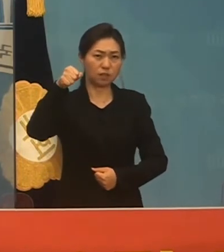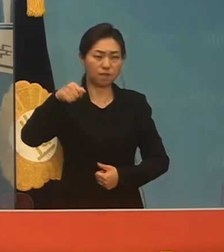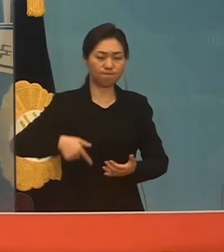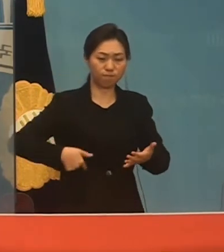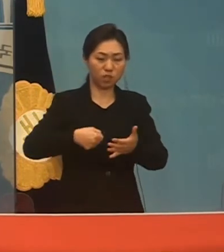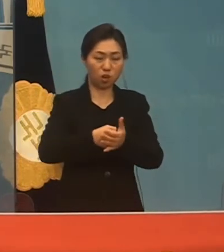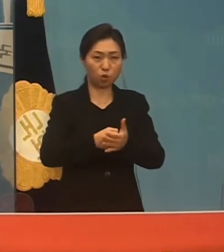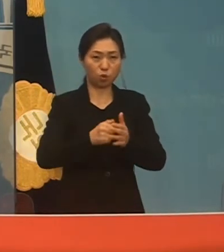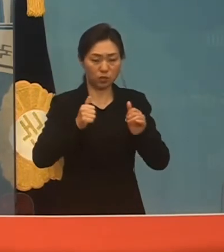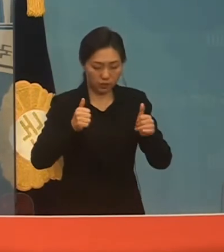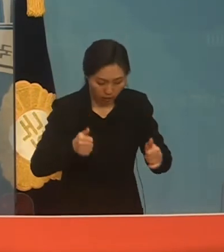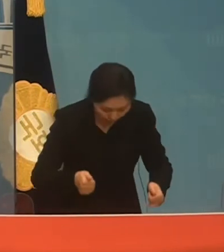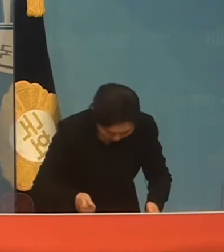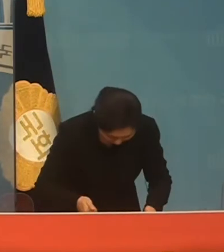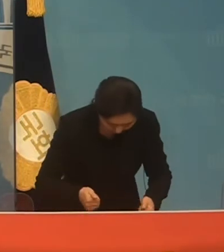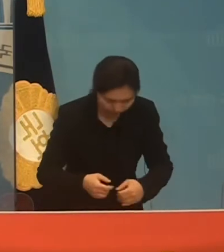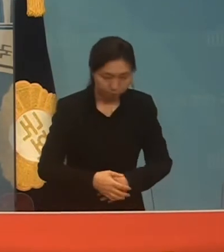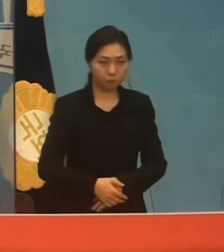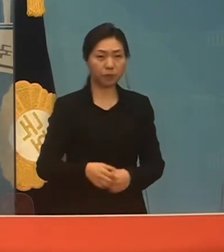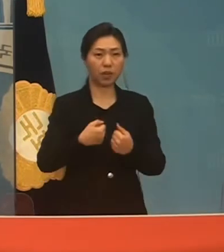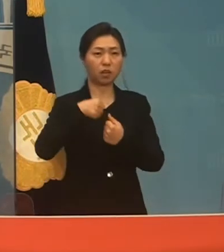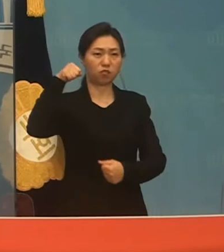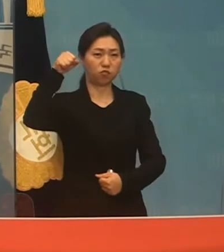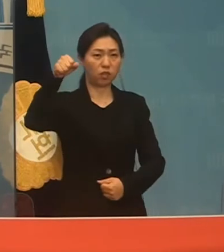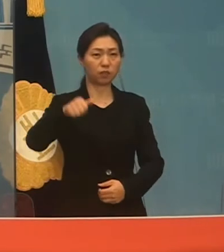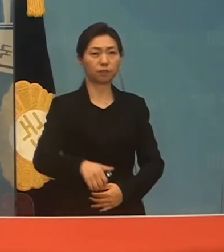인사드리겠습니다. 투쟁!